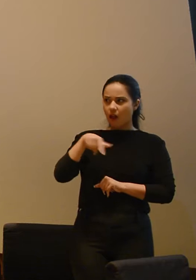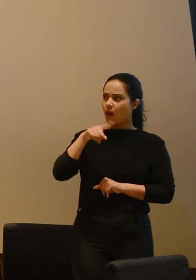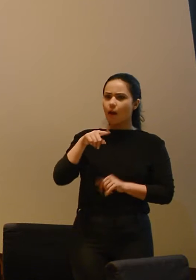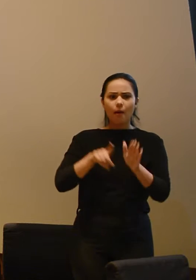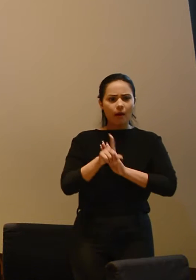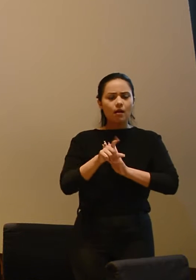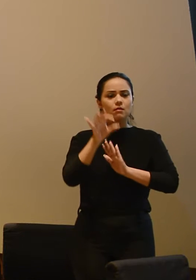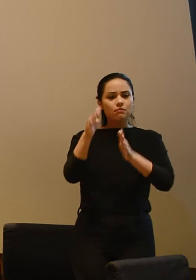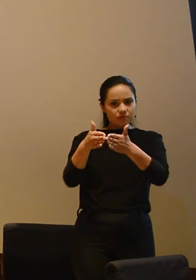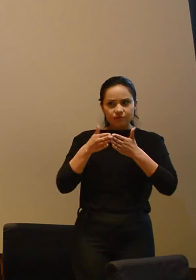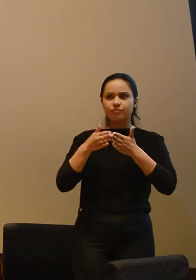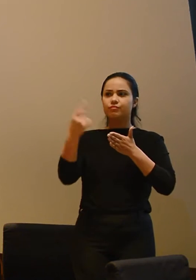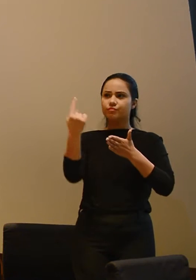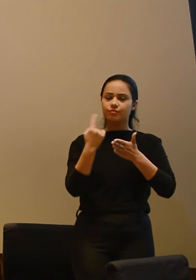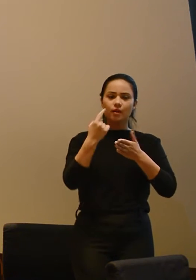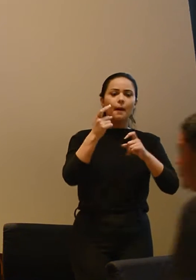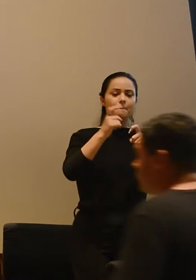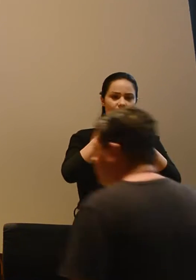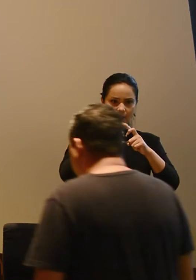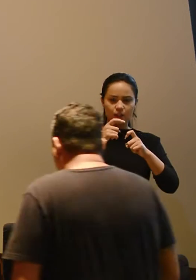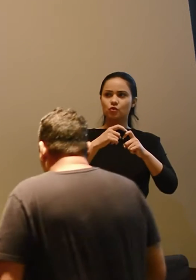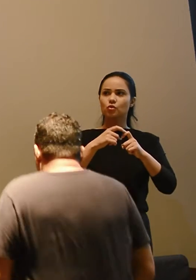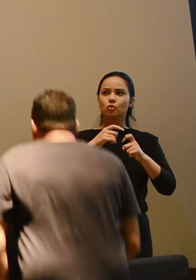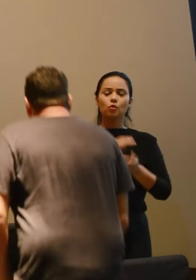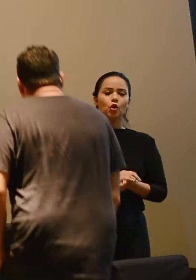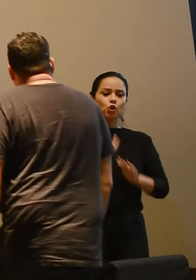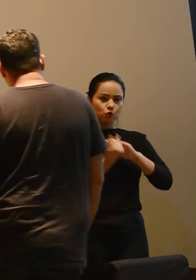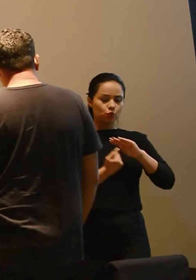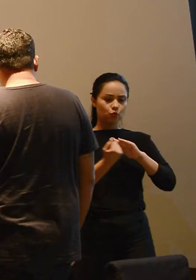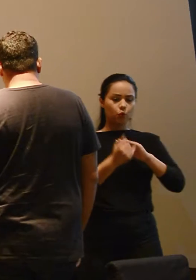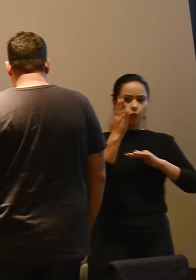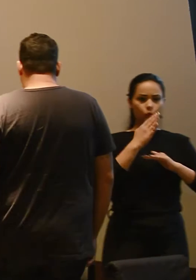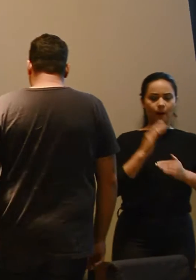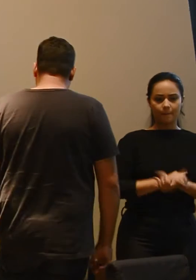Por gentileza, então, ele é médico otorrinolaringologista do Instituto Brasileiro de